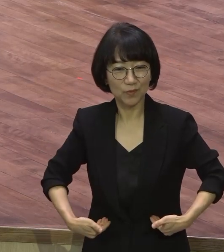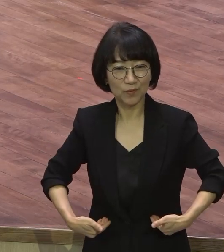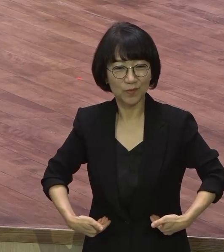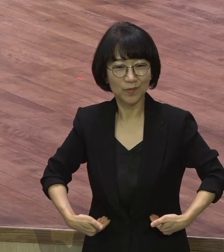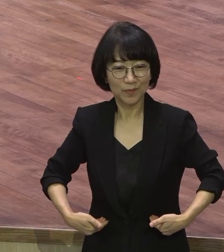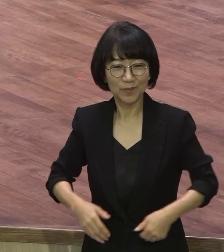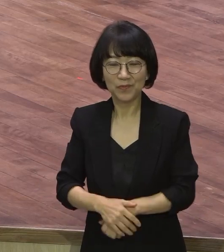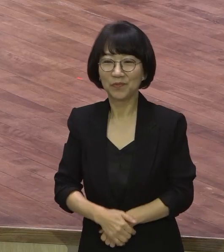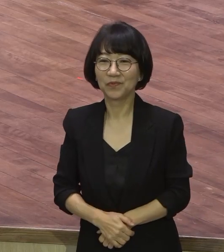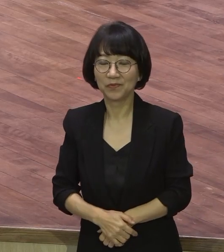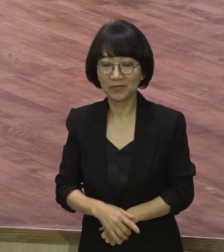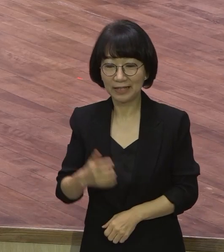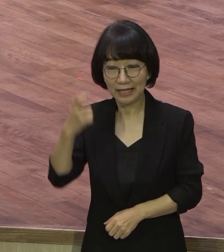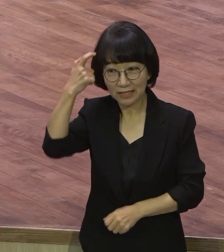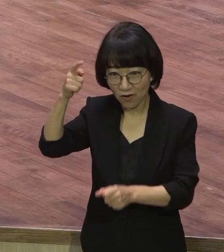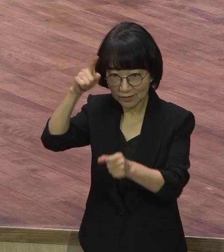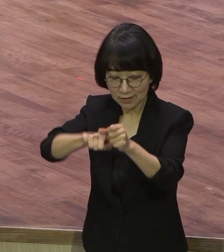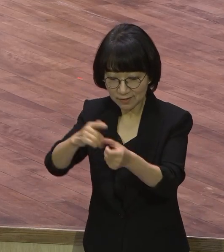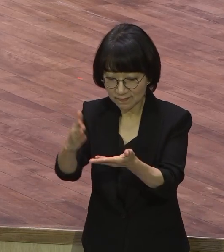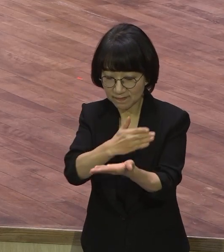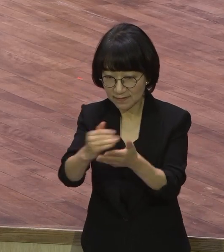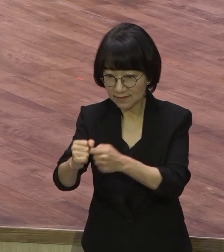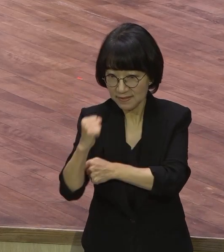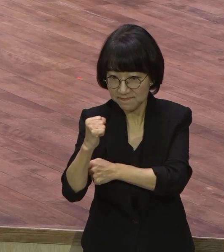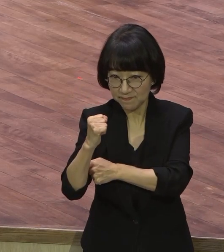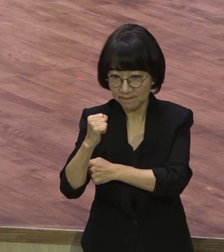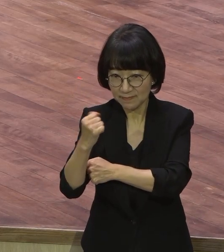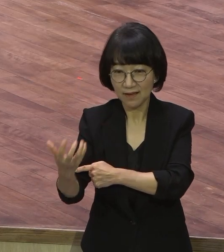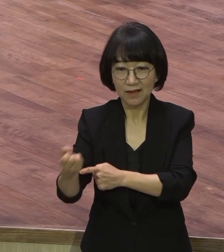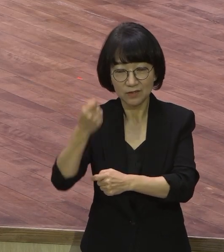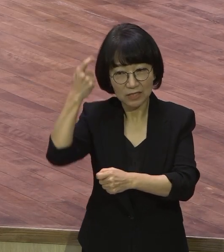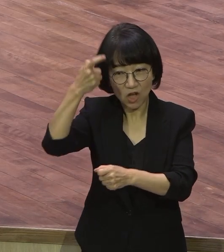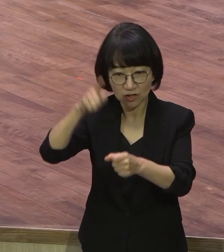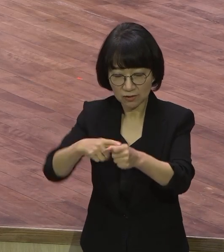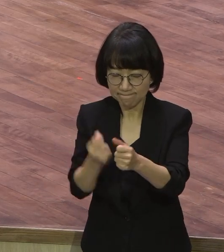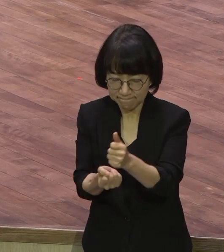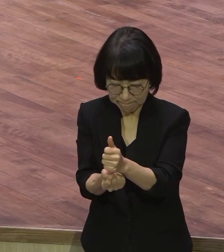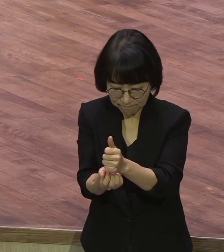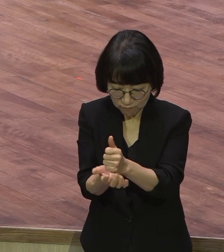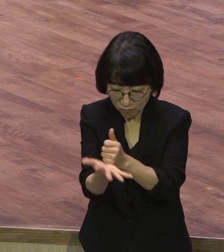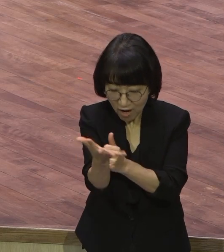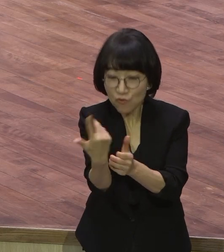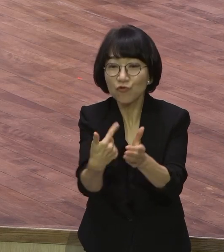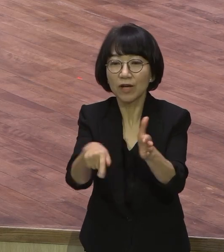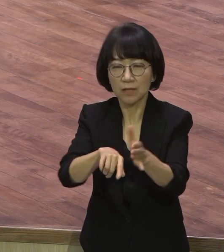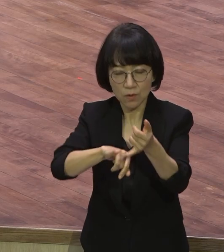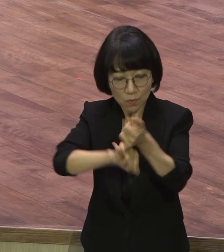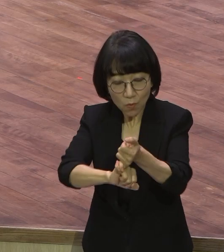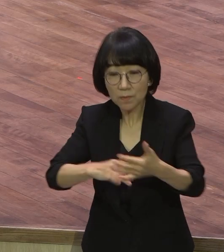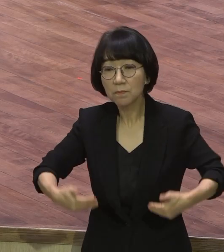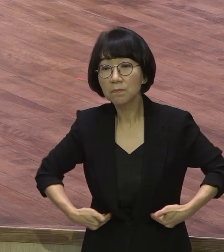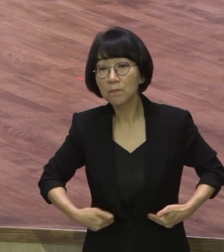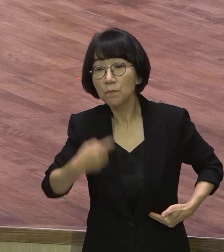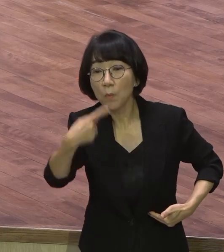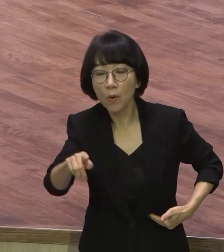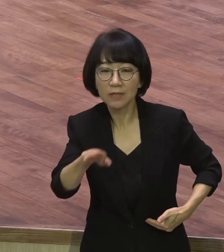영적 분별을 가지고 영적 영향을 입히는 삶을 살려고 하면 실천해야 돼요. 실천하면